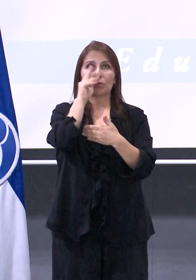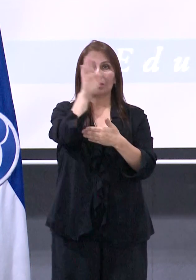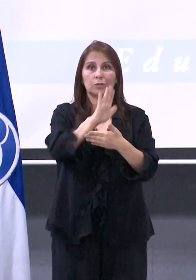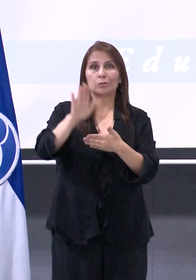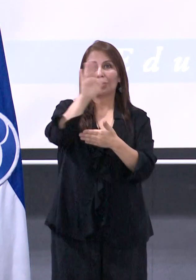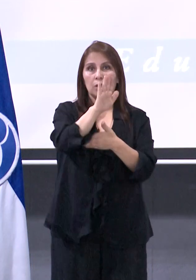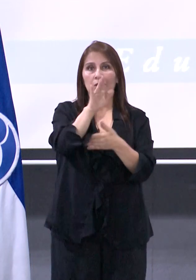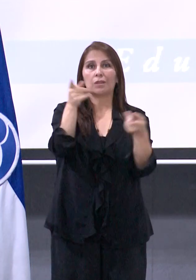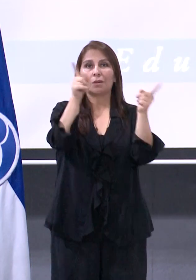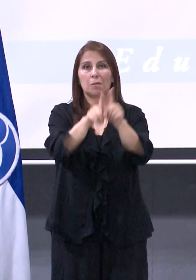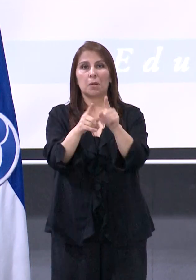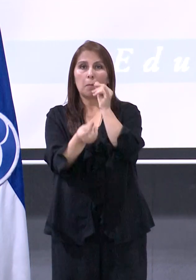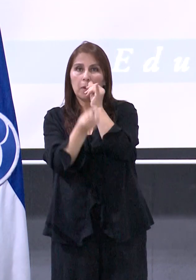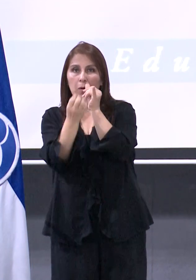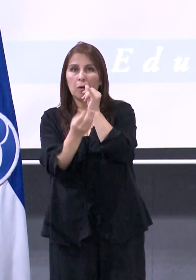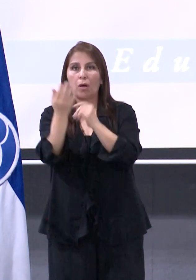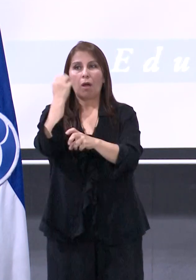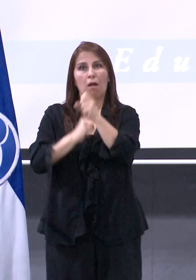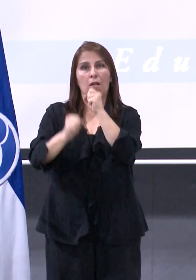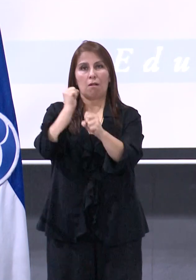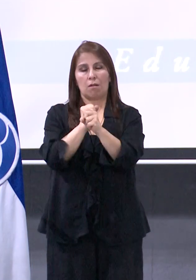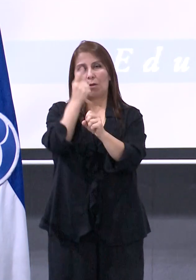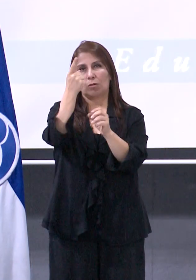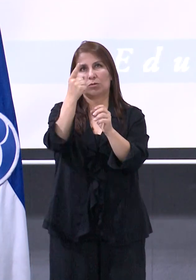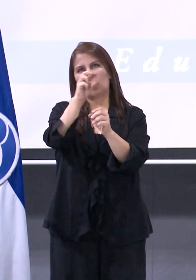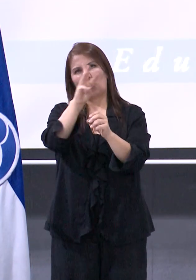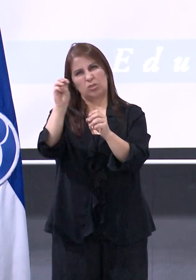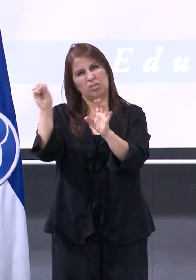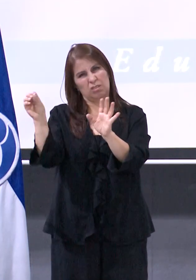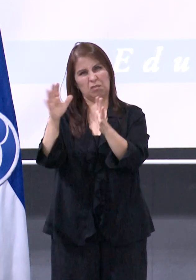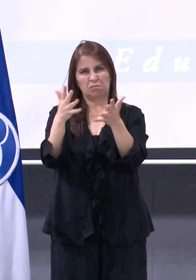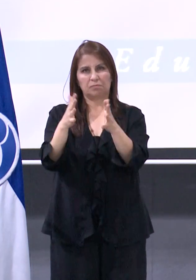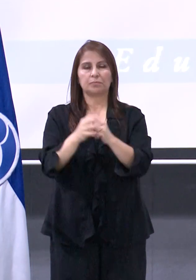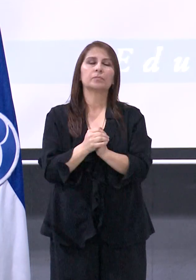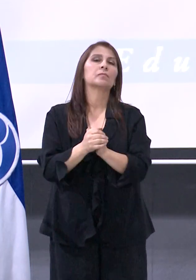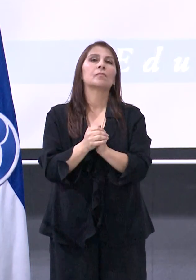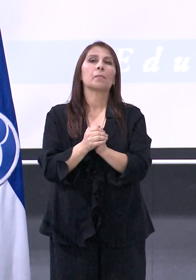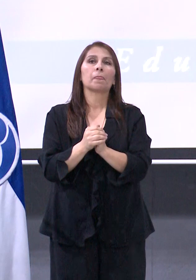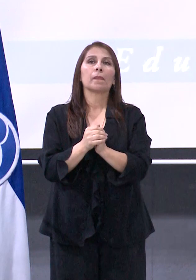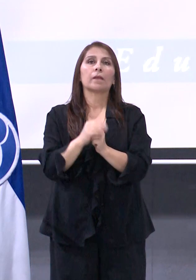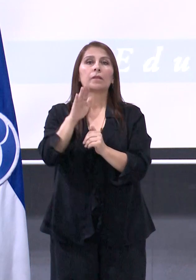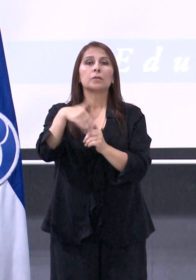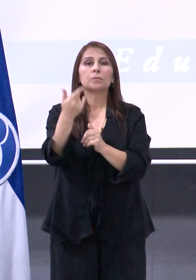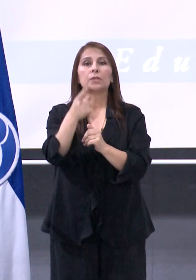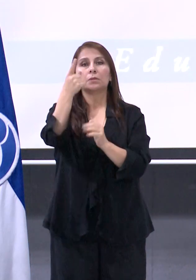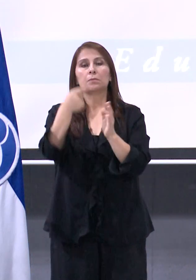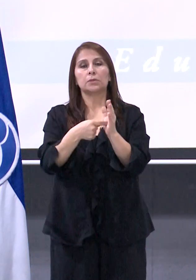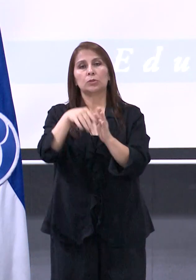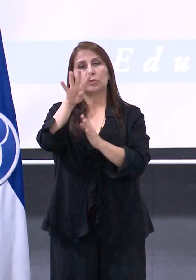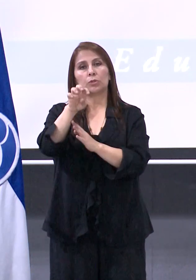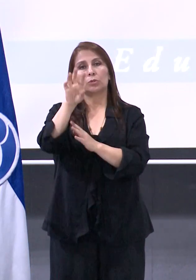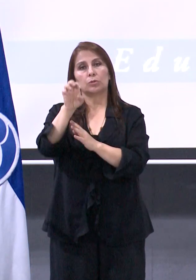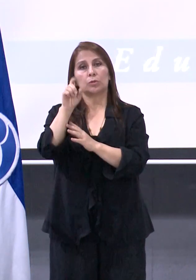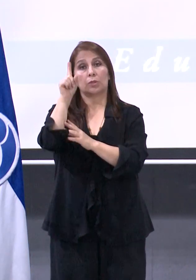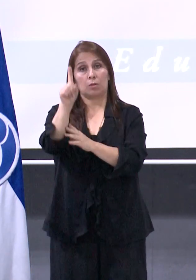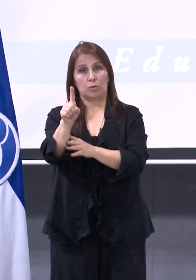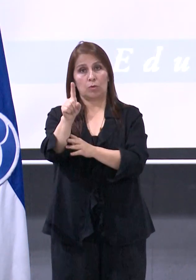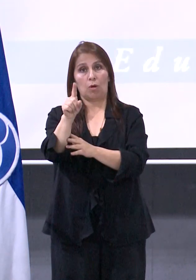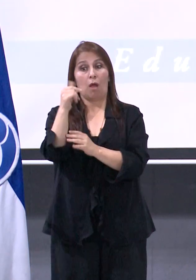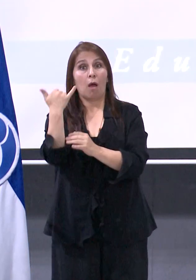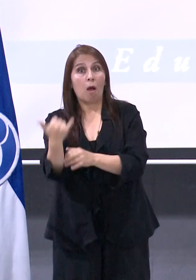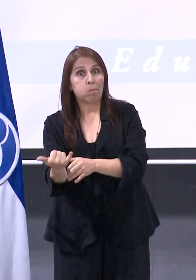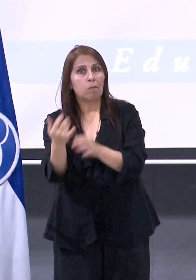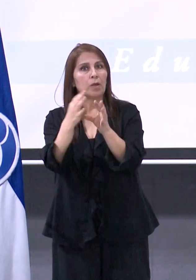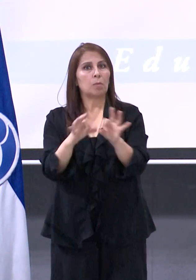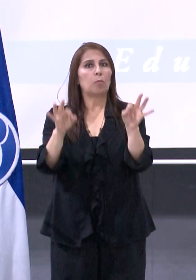pedagógico de la década del noventa y nueve novecientos ochenta el programa de realización de 1991 que sería otro hecho que